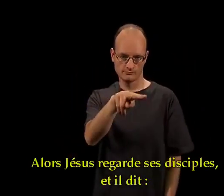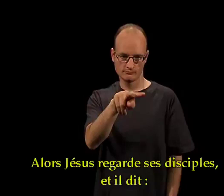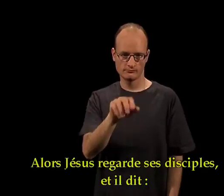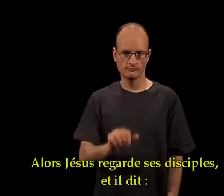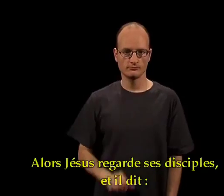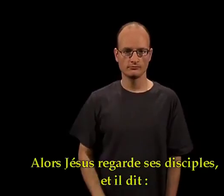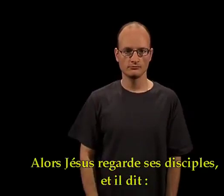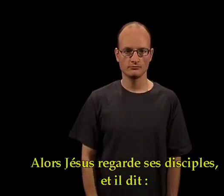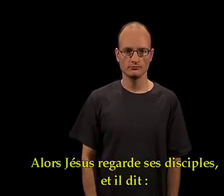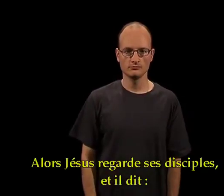et il dit,